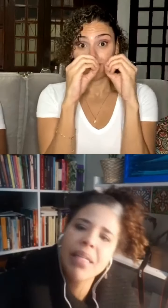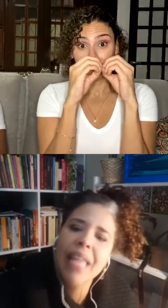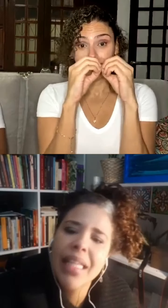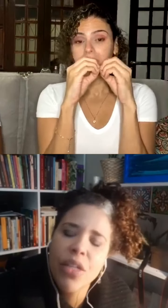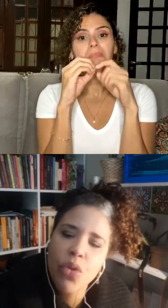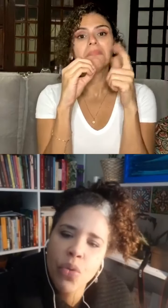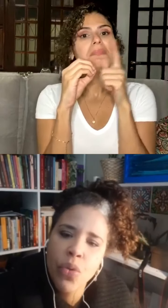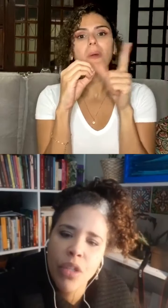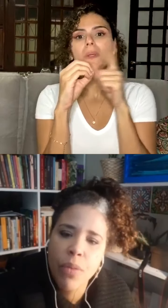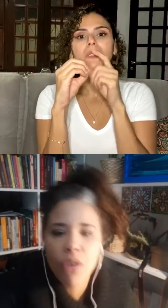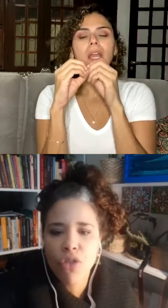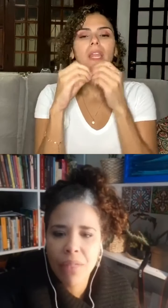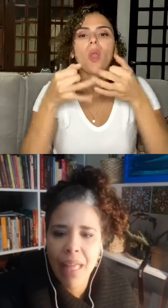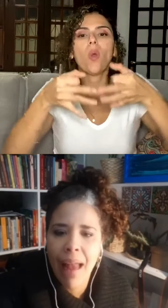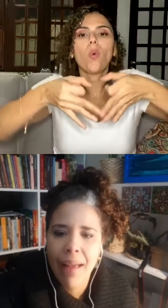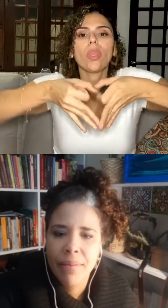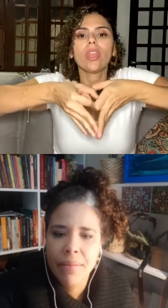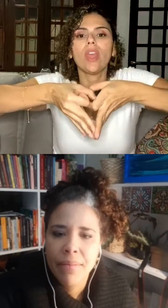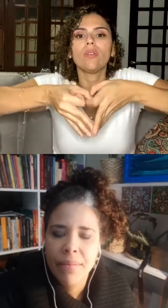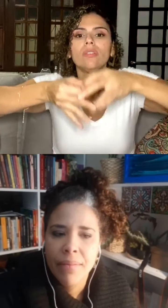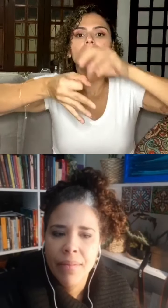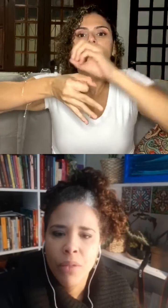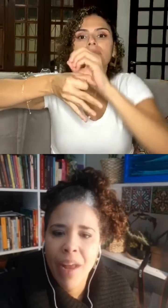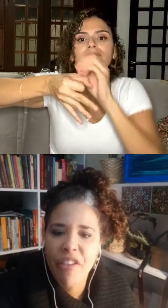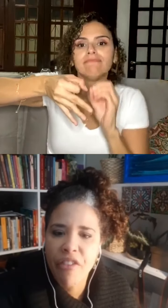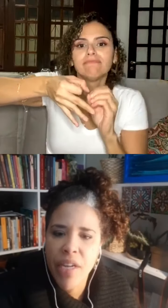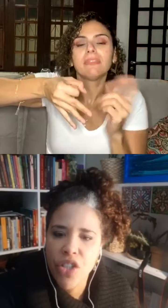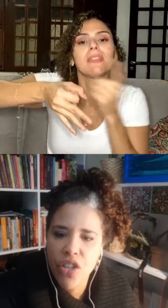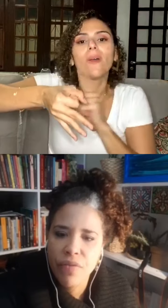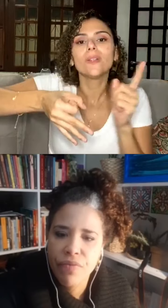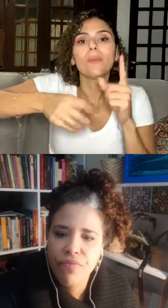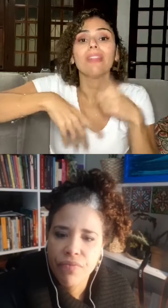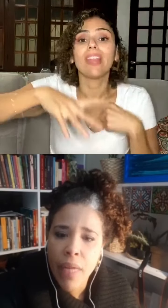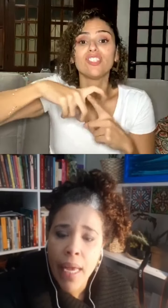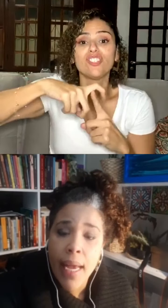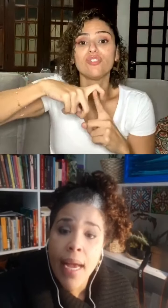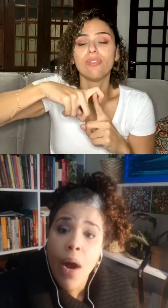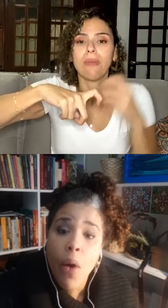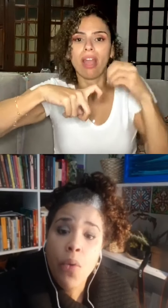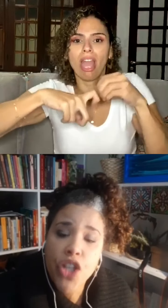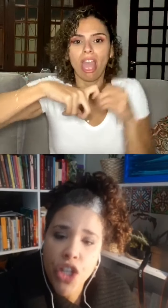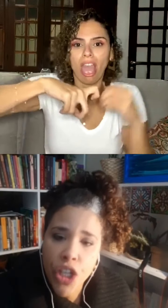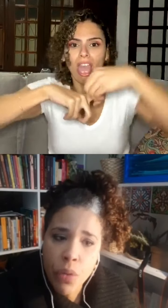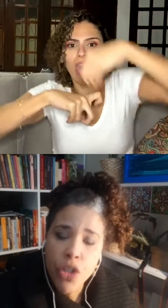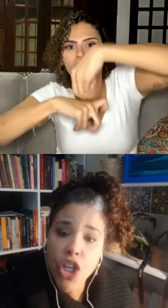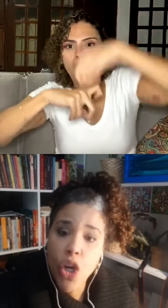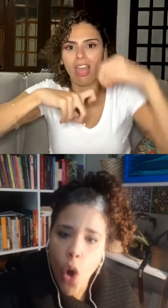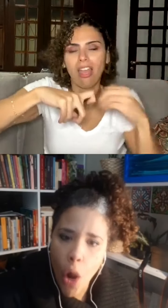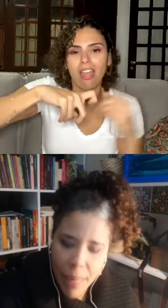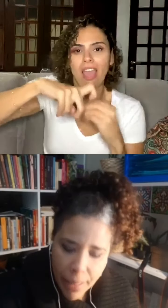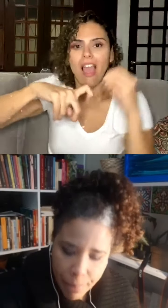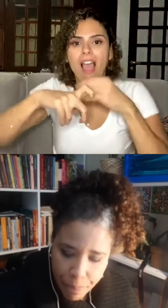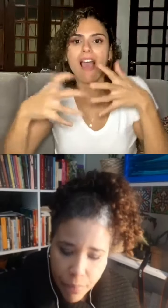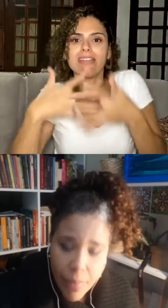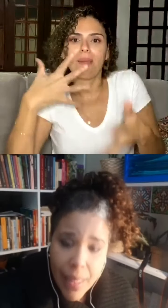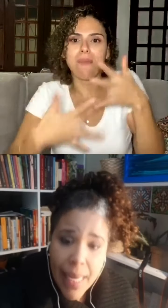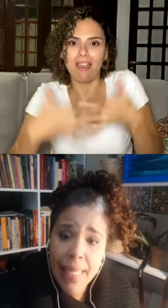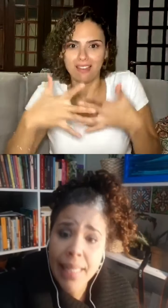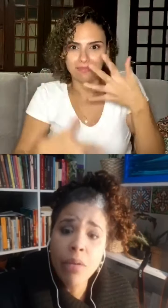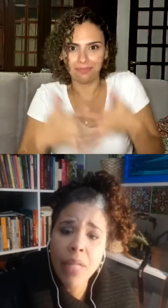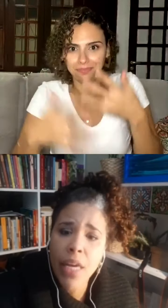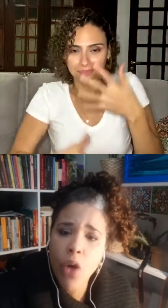implantar dentro do útero, porque o DIU está lá, um elefante. O DIU de cobre,